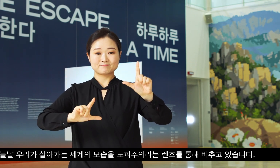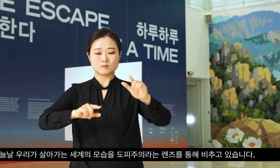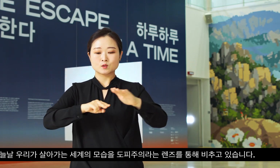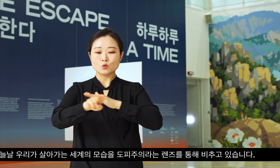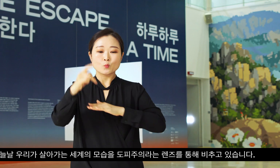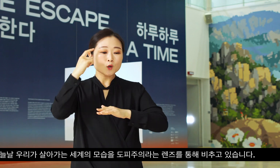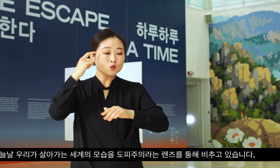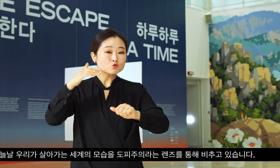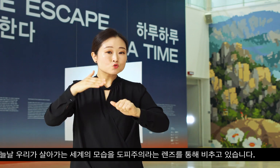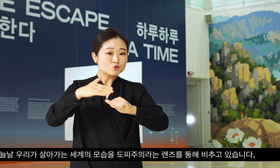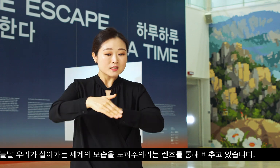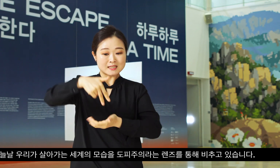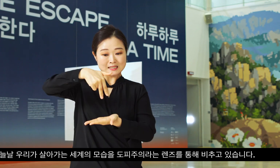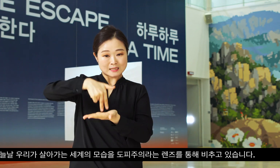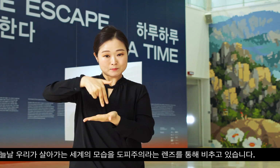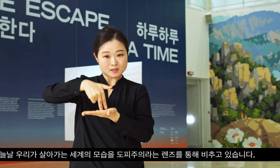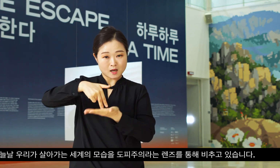도피주의라는 렌즈를 통해 비추고 있습니다.